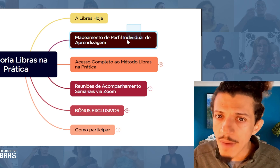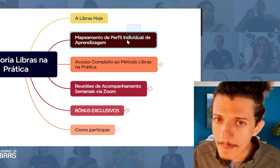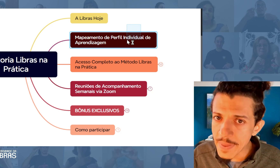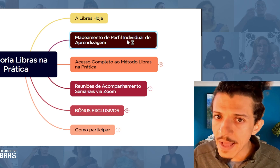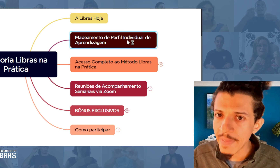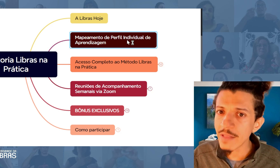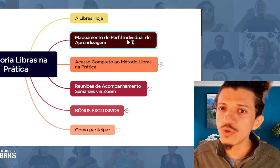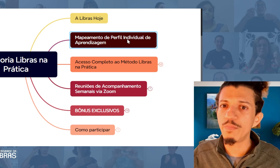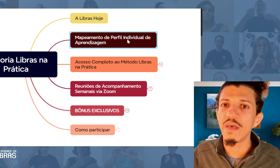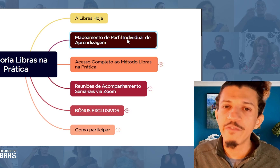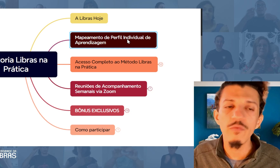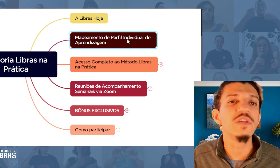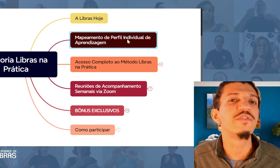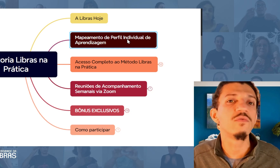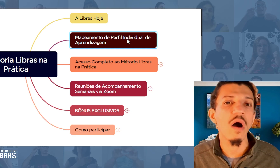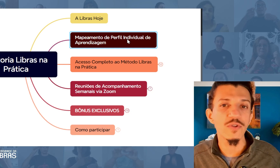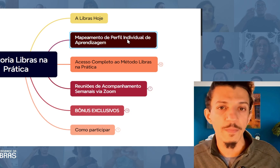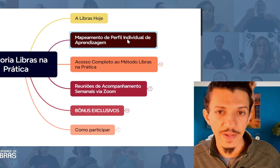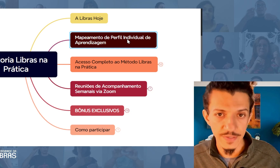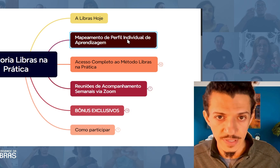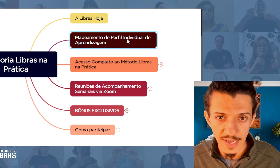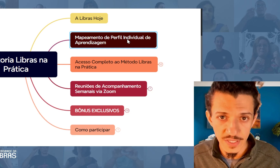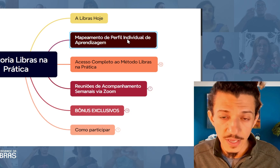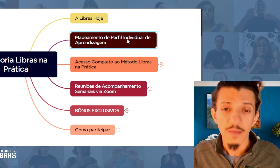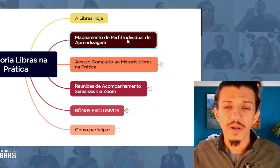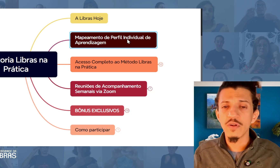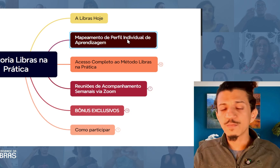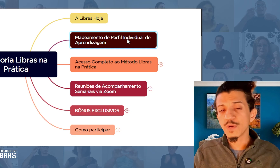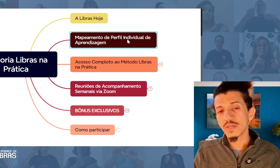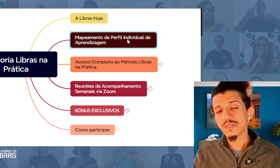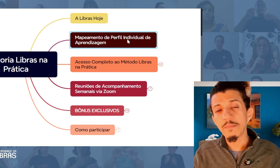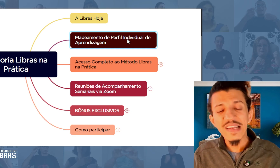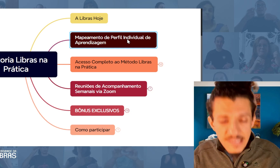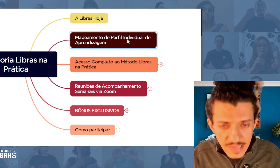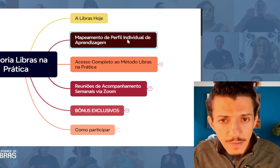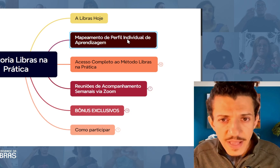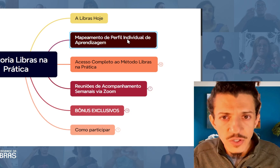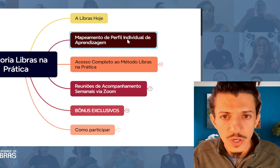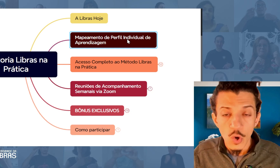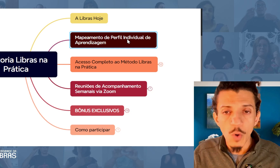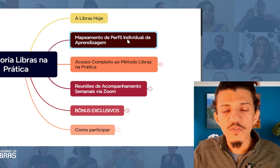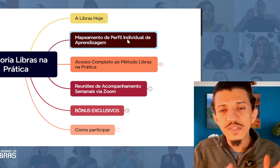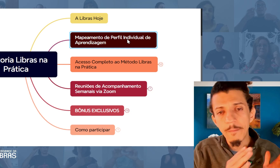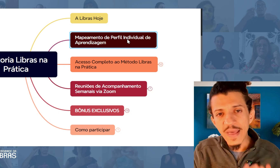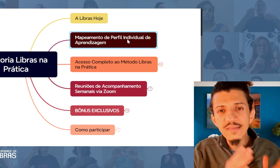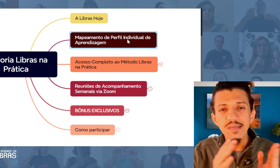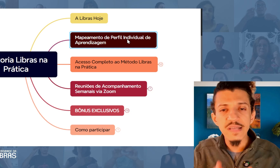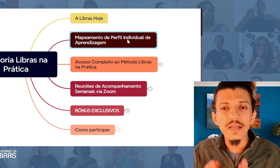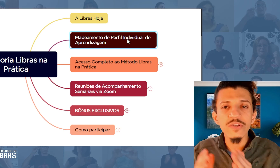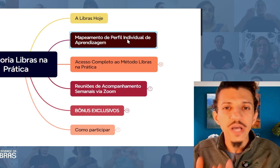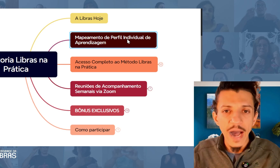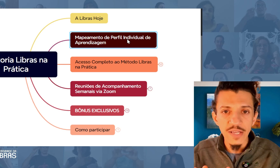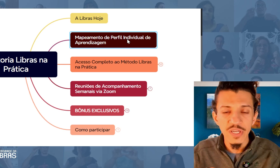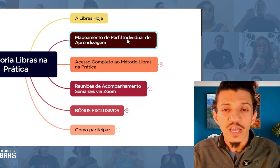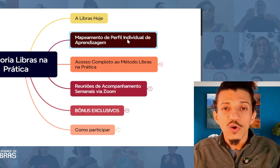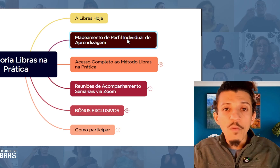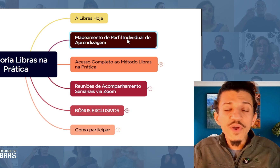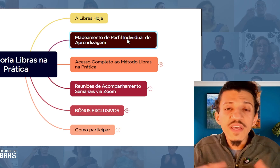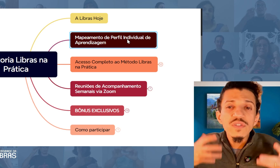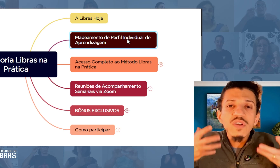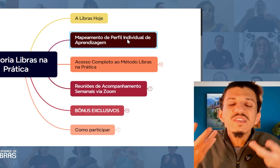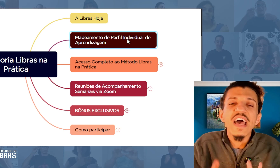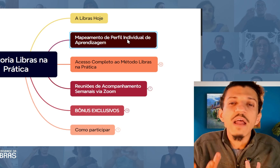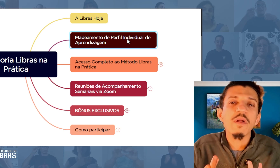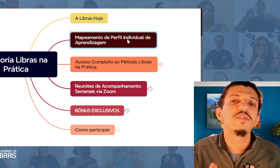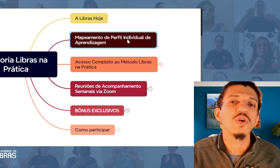seu mapeamento de perfil individual de aprendizagem, para que nós possamos saber exatamente como você pensa, sente e age, como que